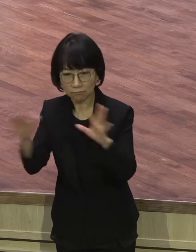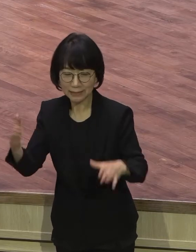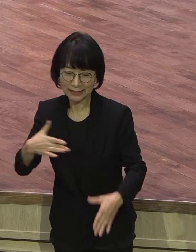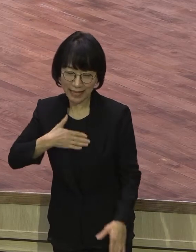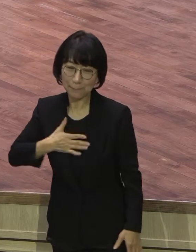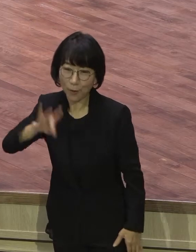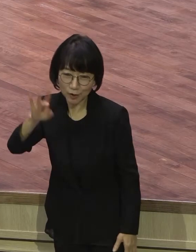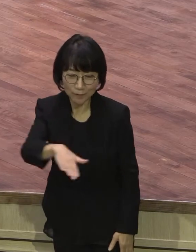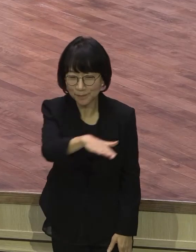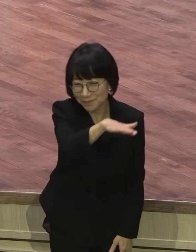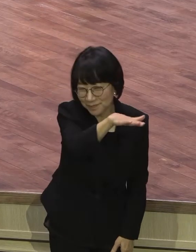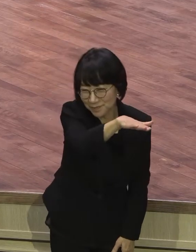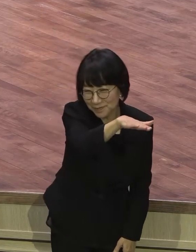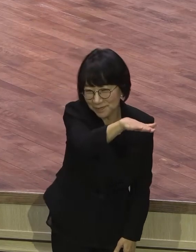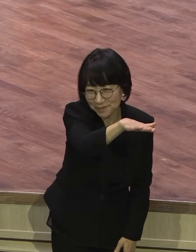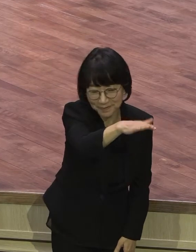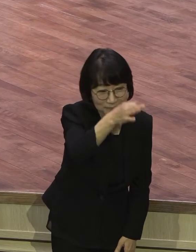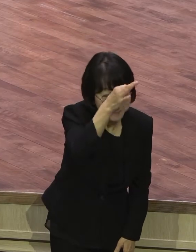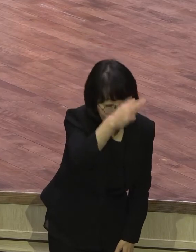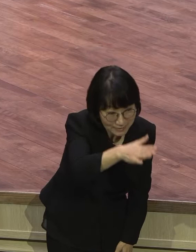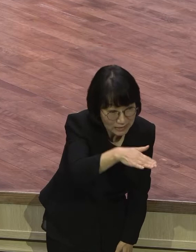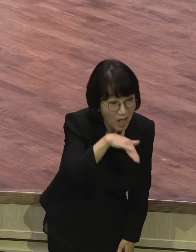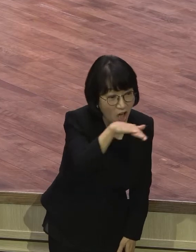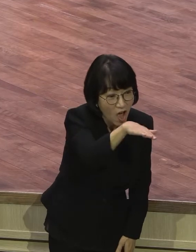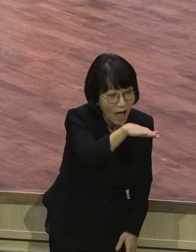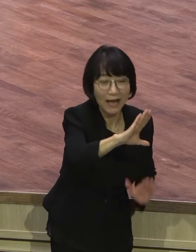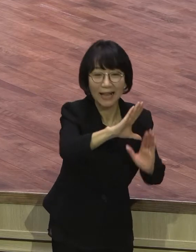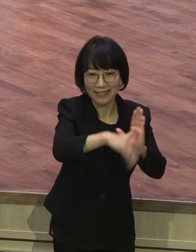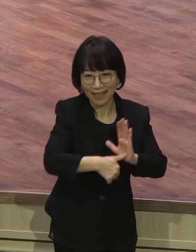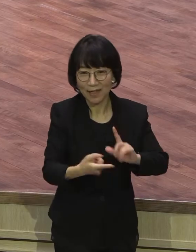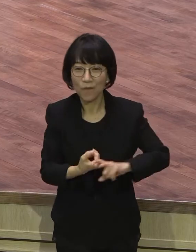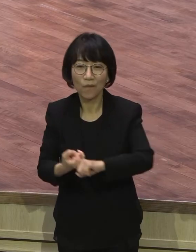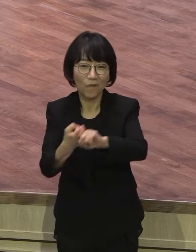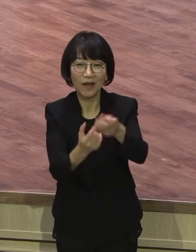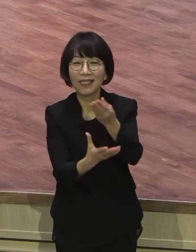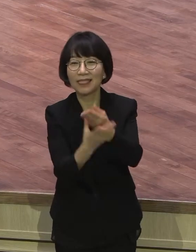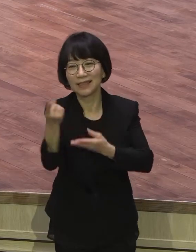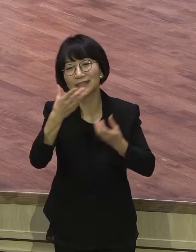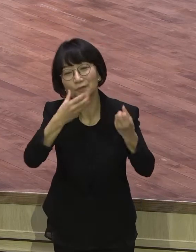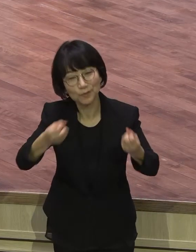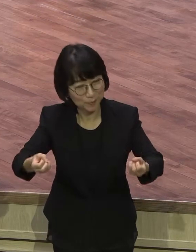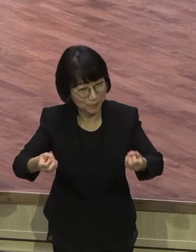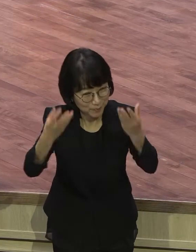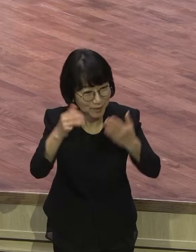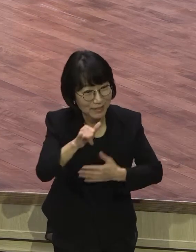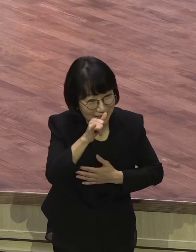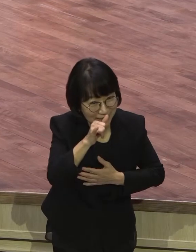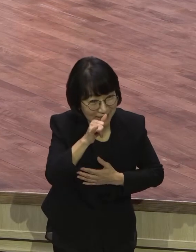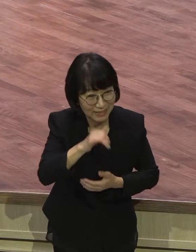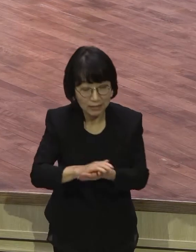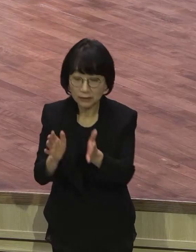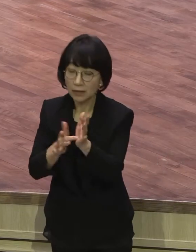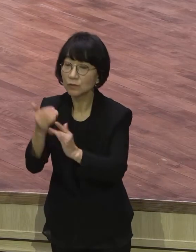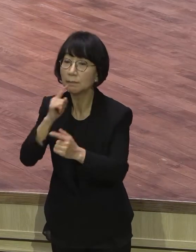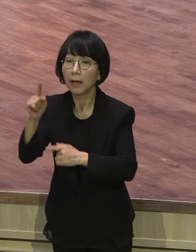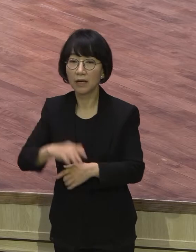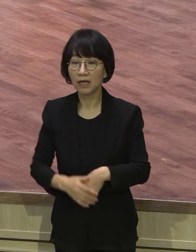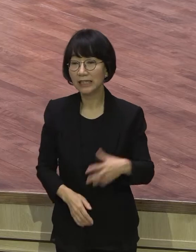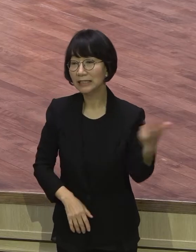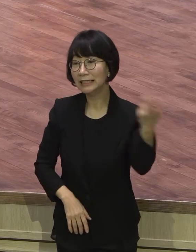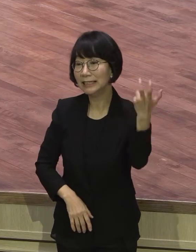속에 원미스의 축복이 들어있어요. 용서 속에 일곱 번씩, 일흔 번씩, 일곱 번 용서,